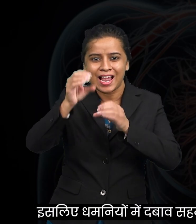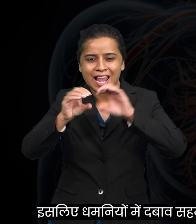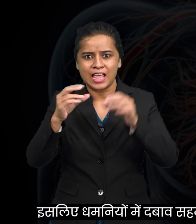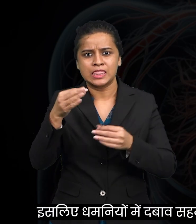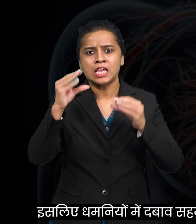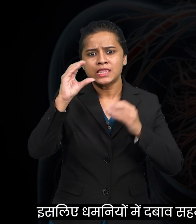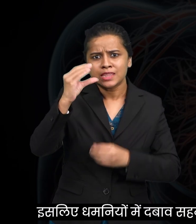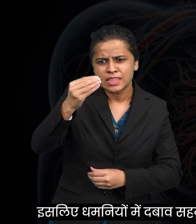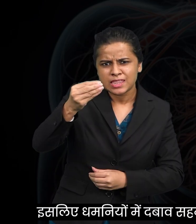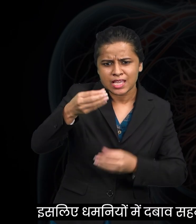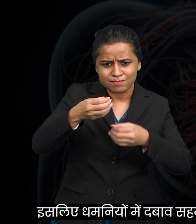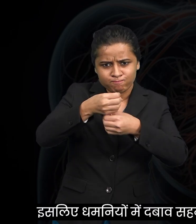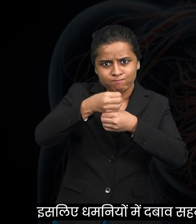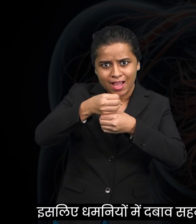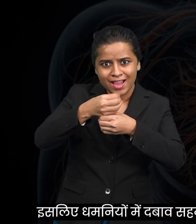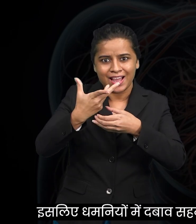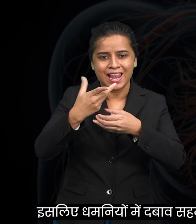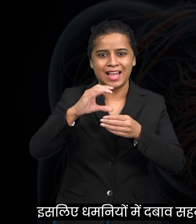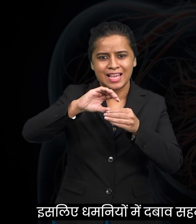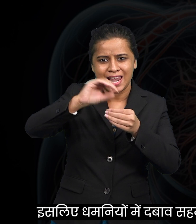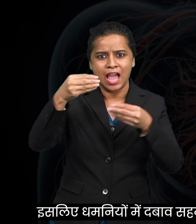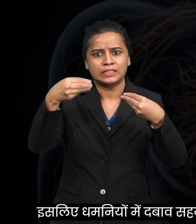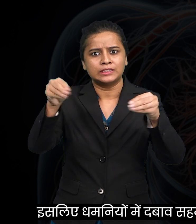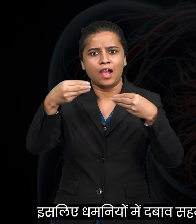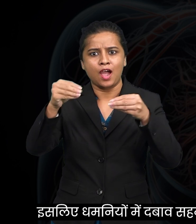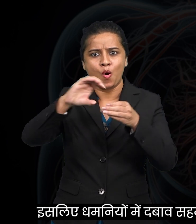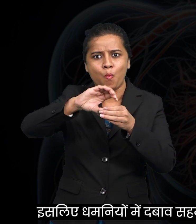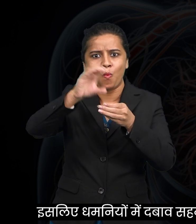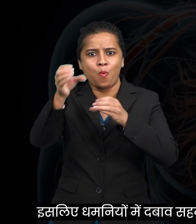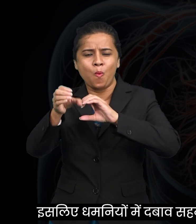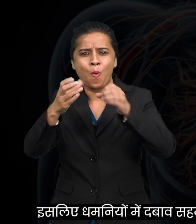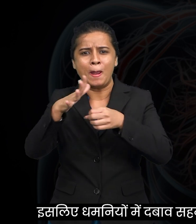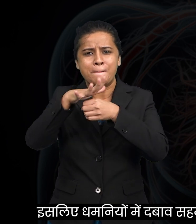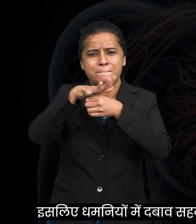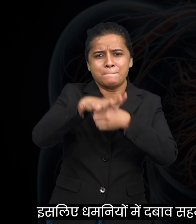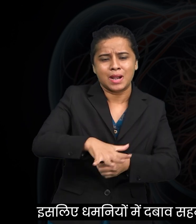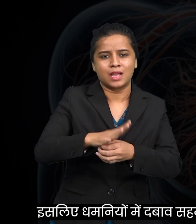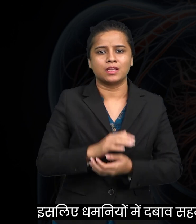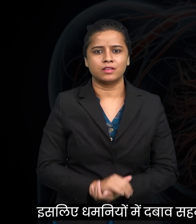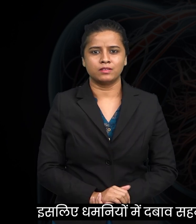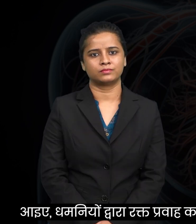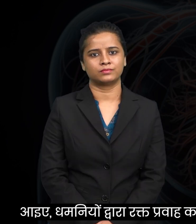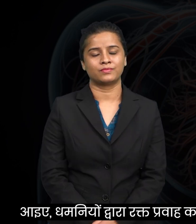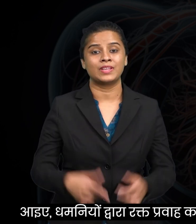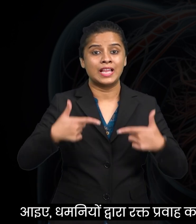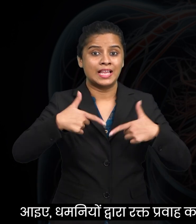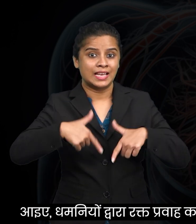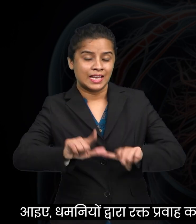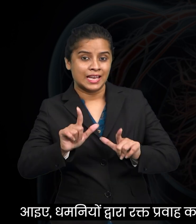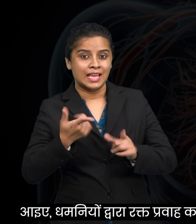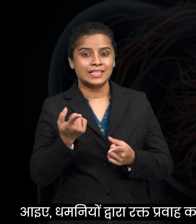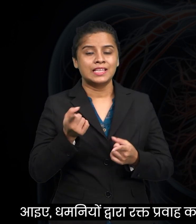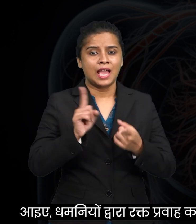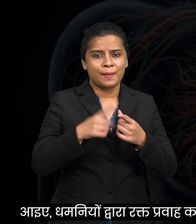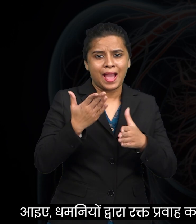धमनियों में दबाव सहन करने के लिए मोटी लोचदार दीवारें होती हैं। आइए